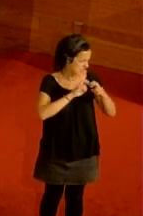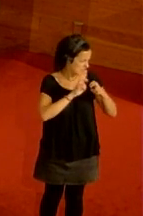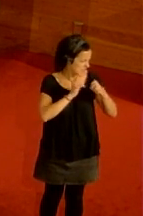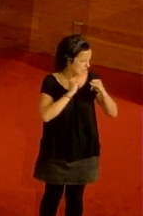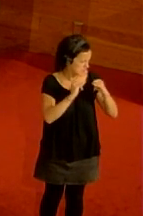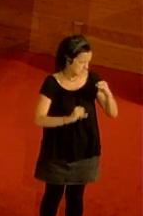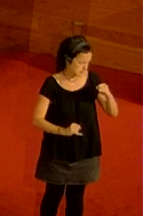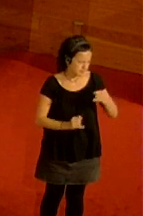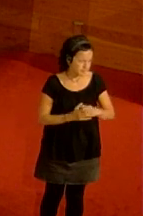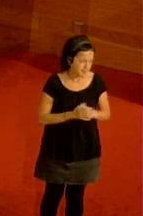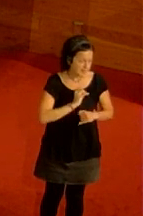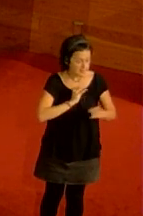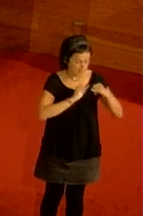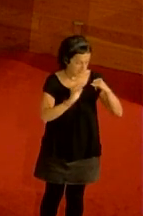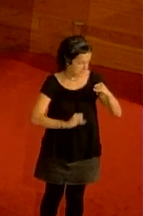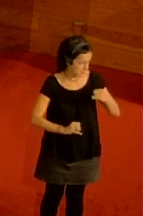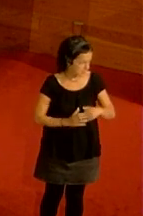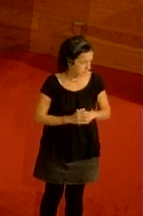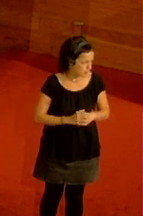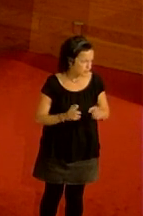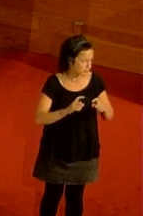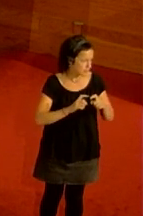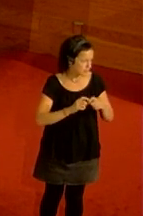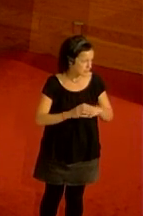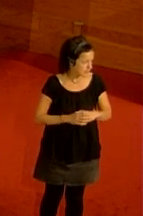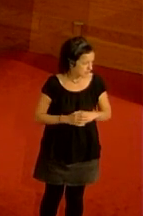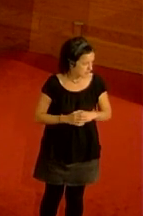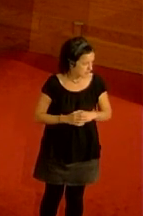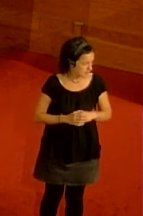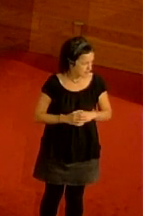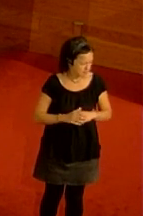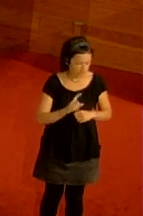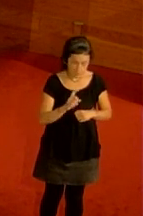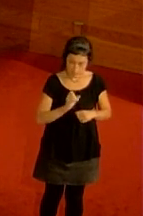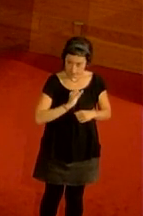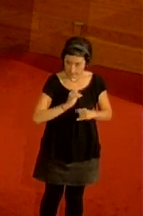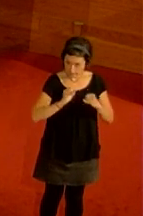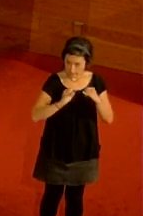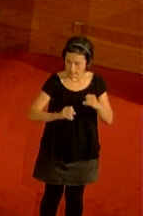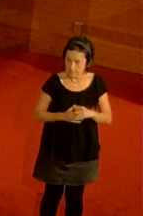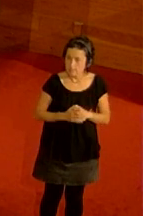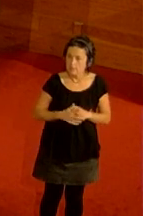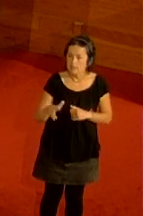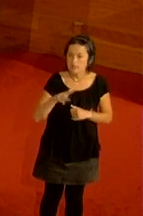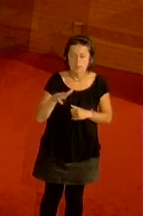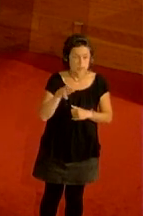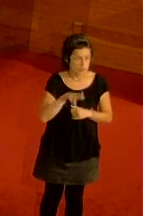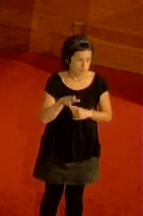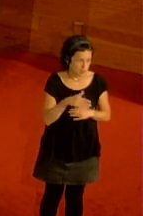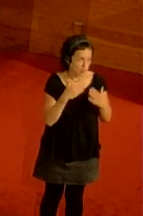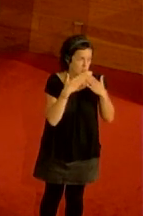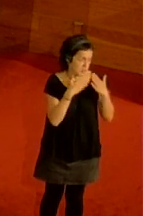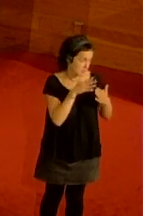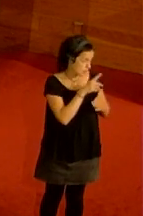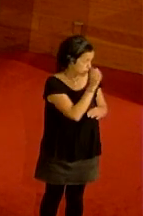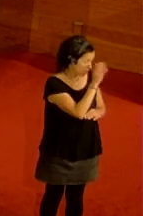tio nada dec que muchas gracias por bueno por la conferencia de remedios por supuesto y por